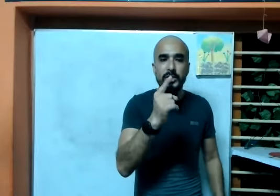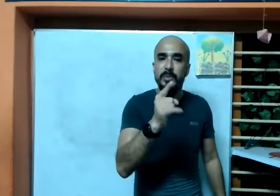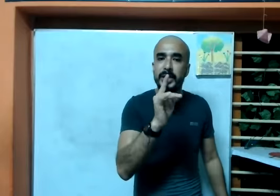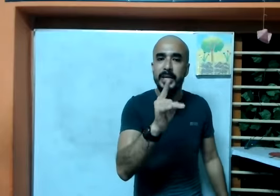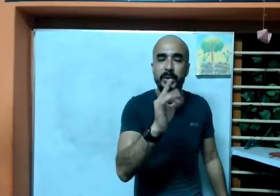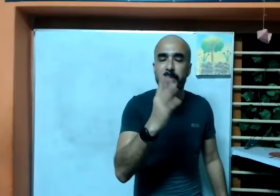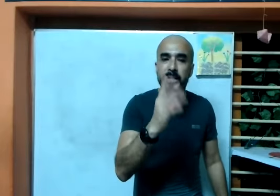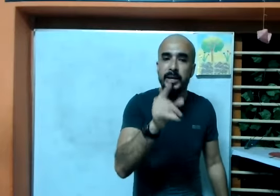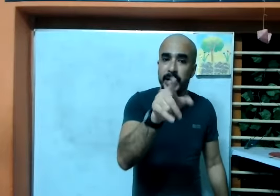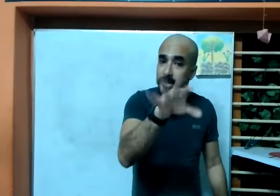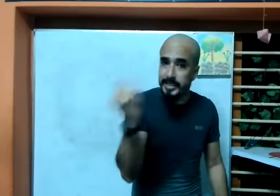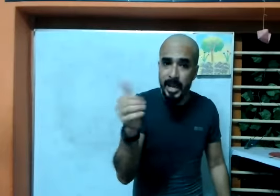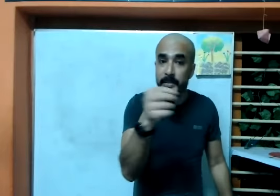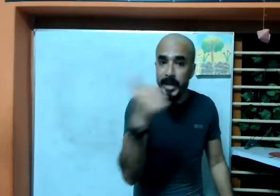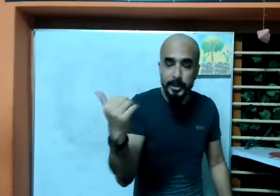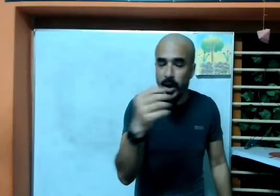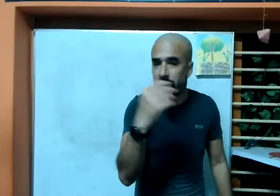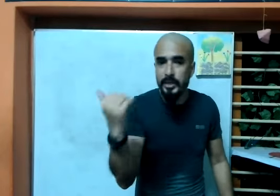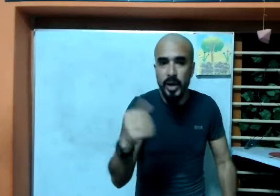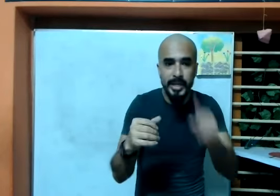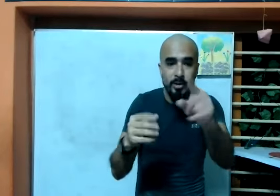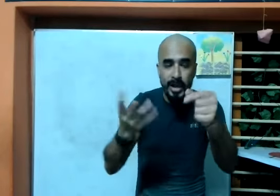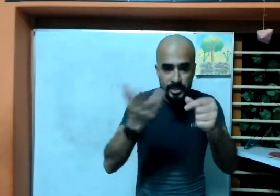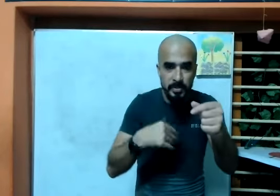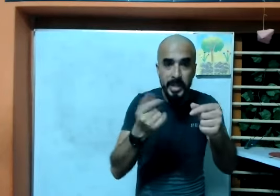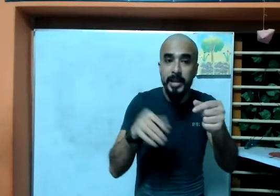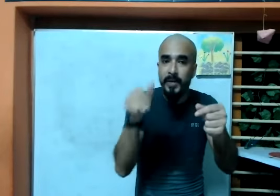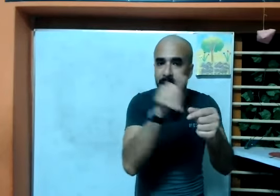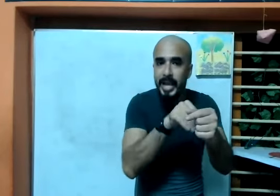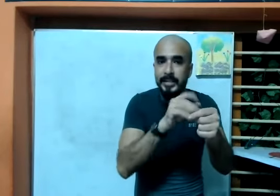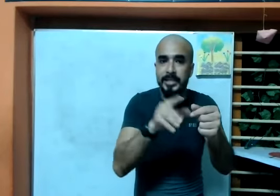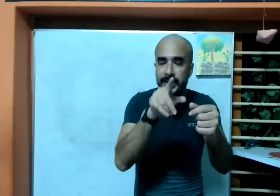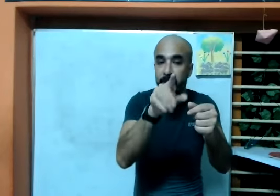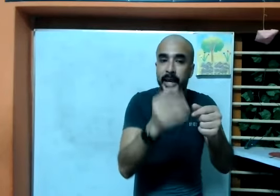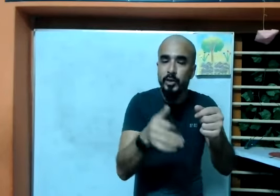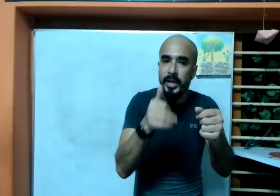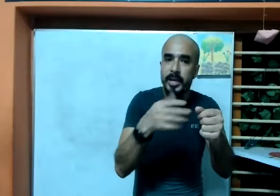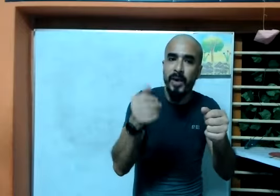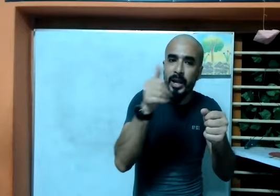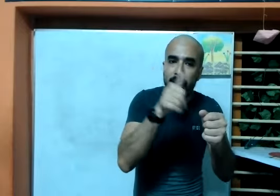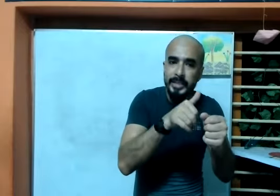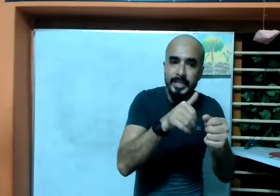যদি বলে সে বলবে ব্রাদার দ্যাট টাইম একটু আগে ইউ আস্ক মি ইফ আই লাইক আইসক্রিম একটু আগে ইফ আই লাইক আইসক্রিম